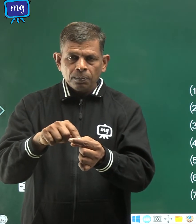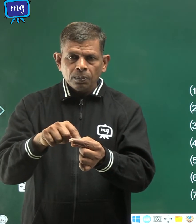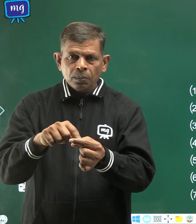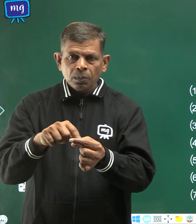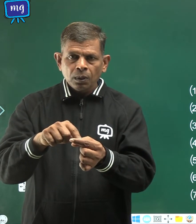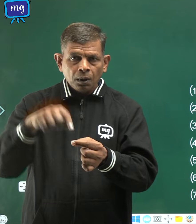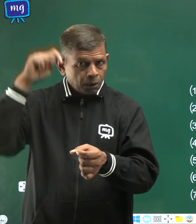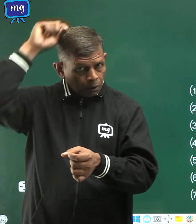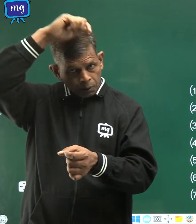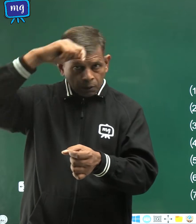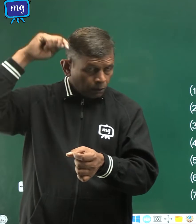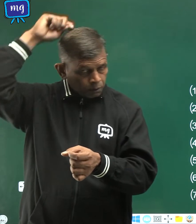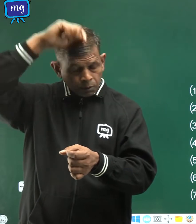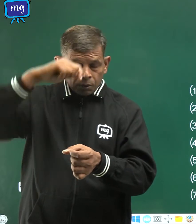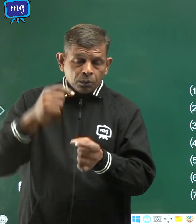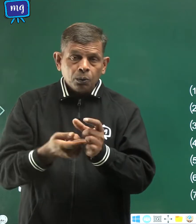किसान को